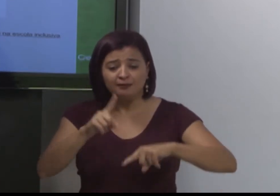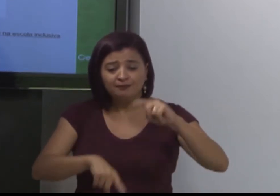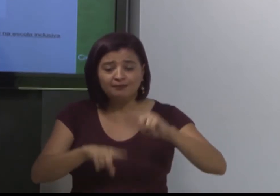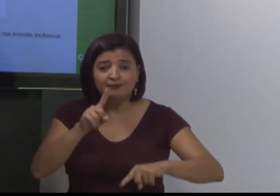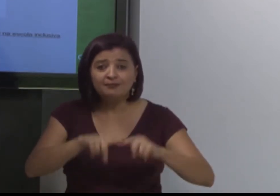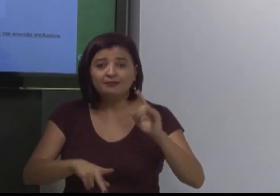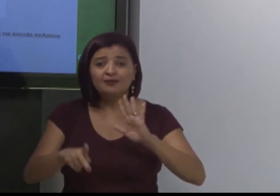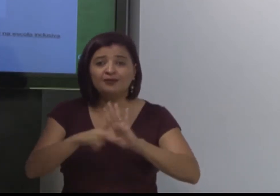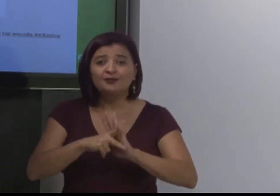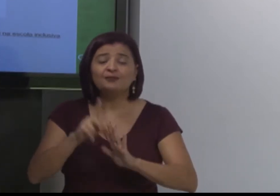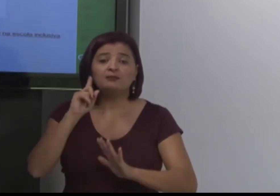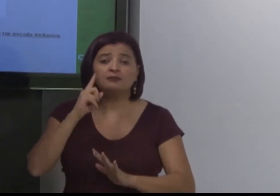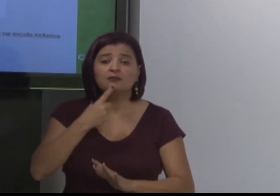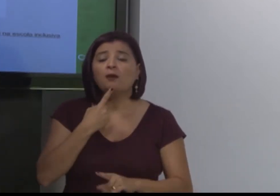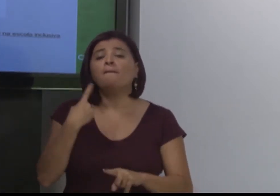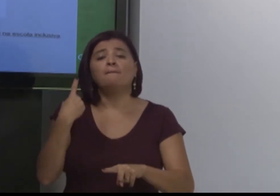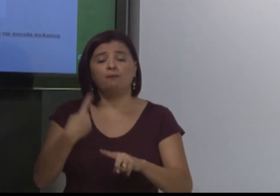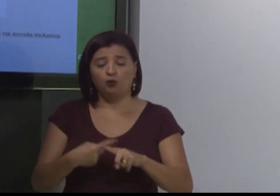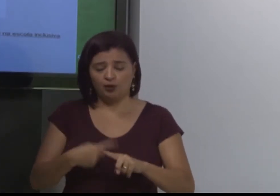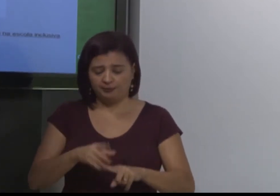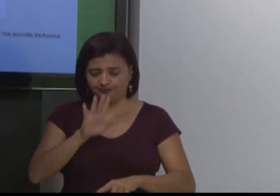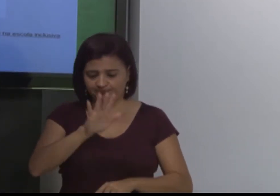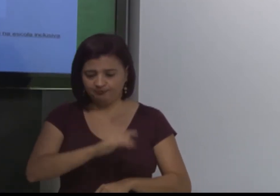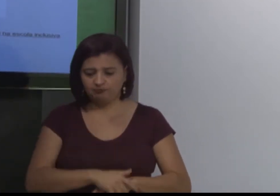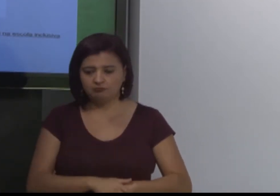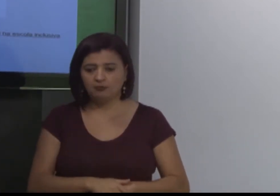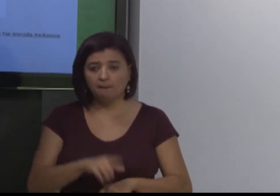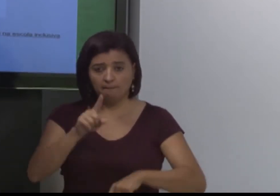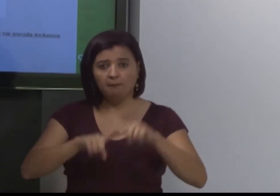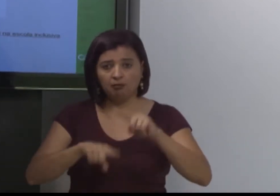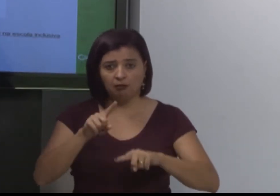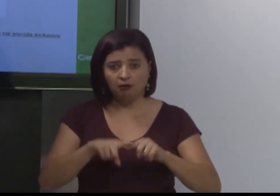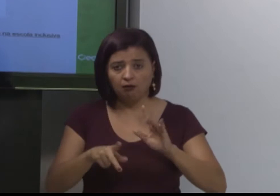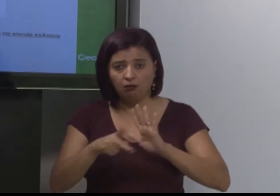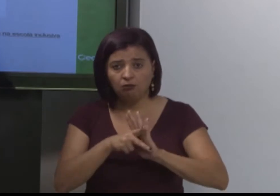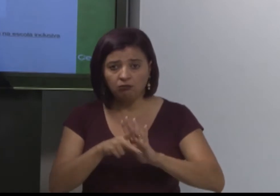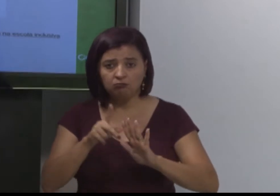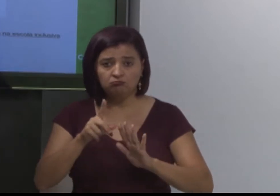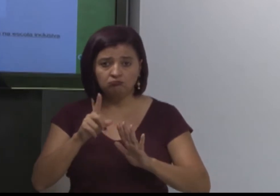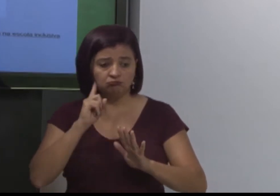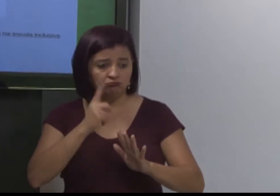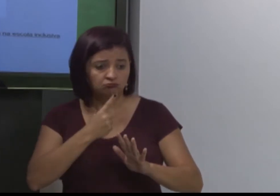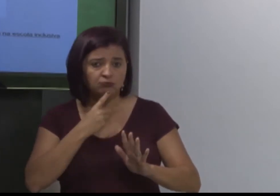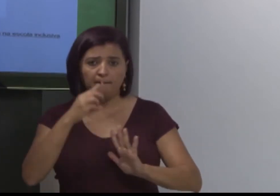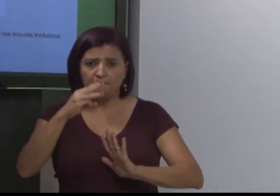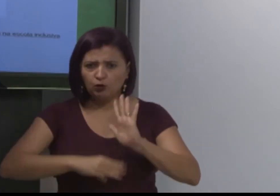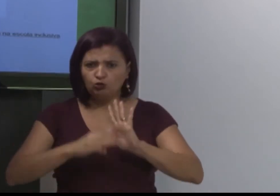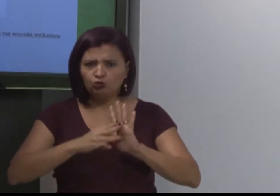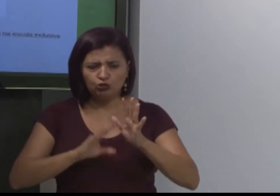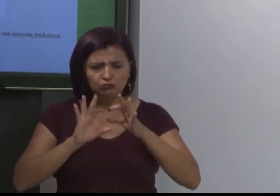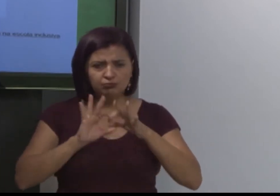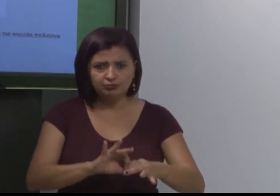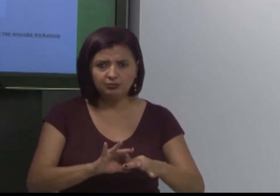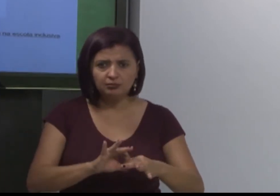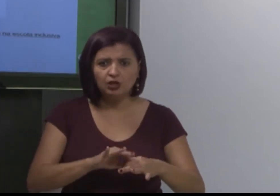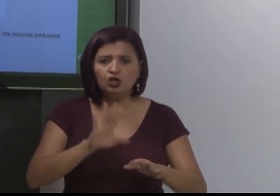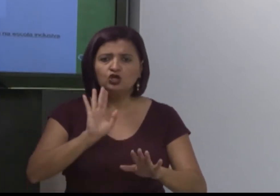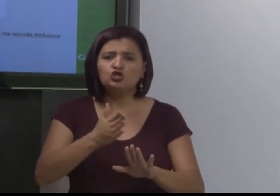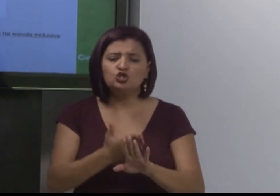quê? Há materiais, há metodologias que devem ser